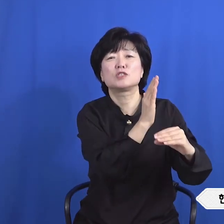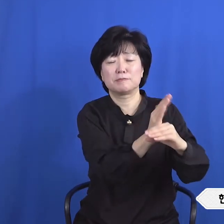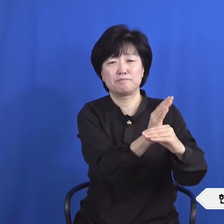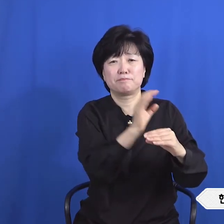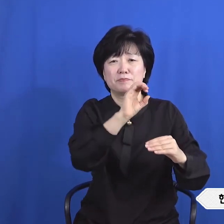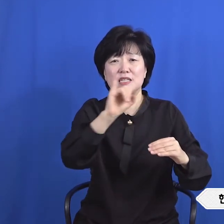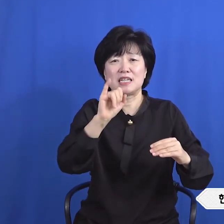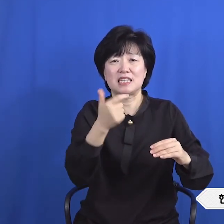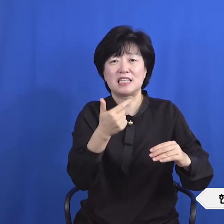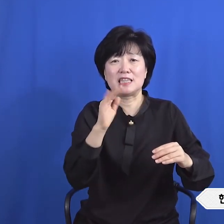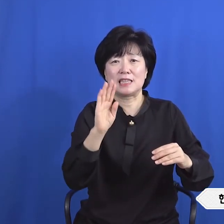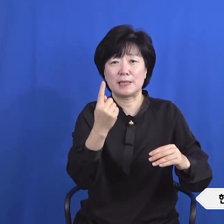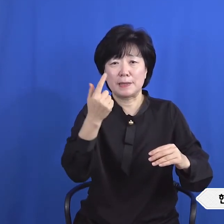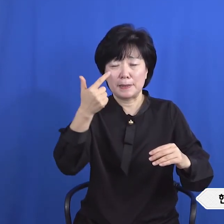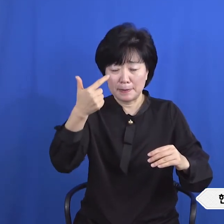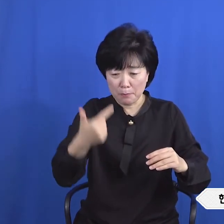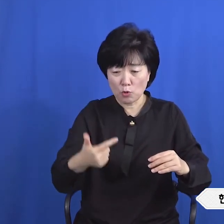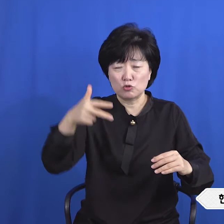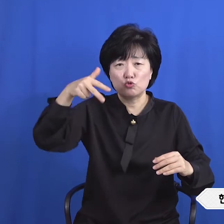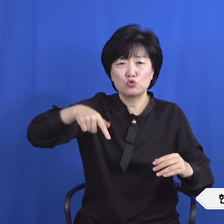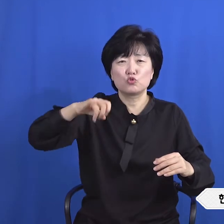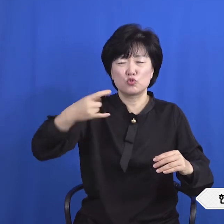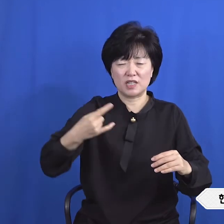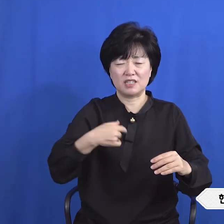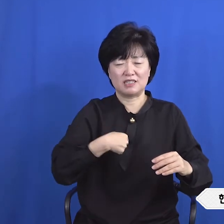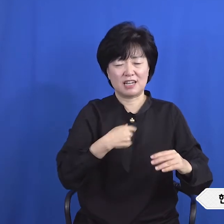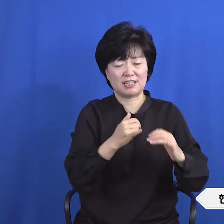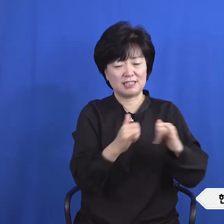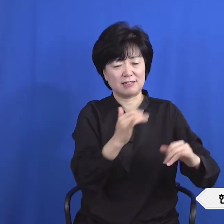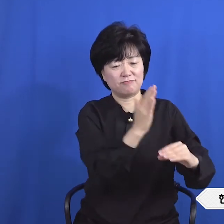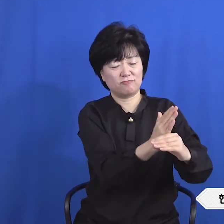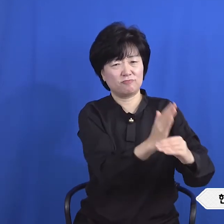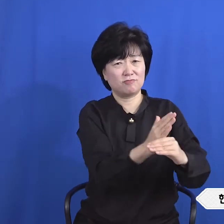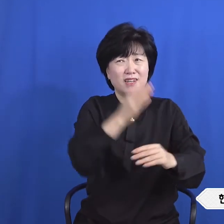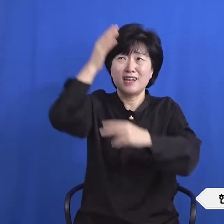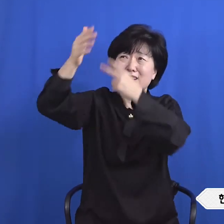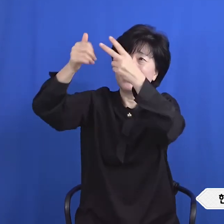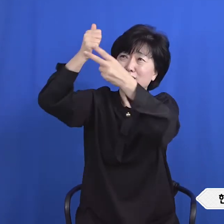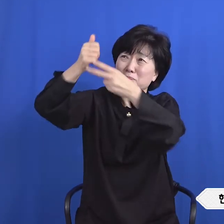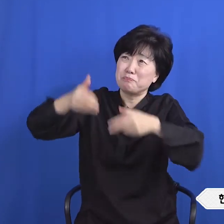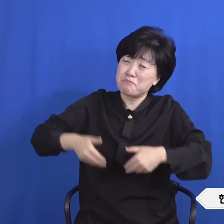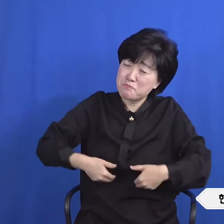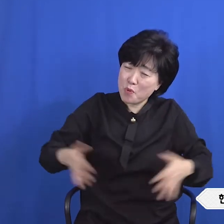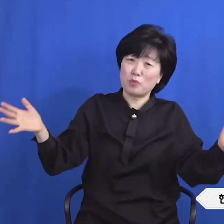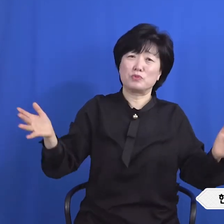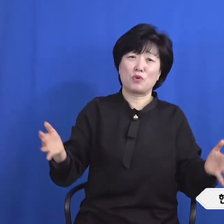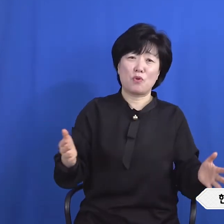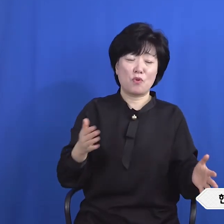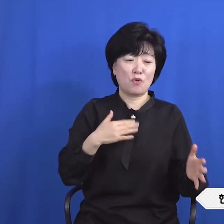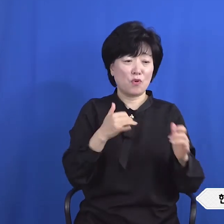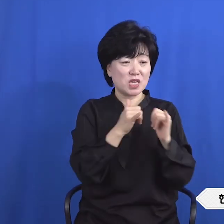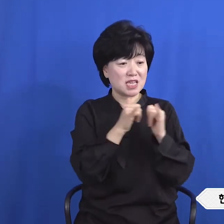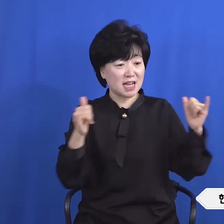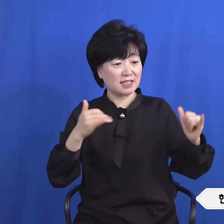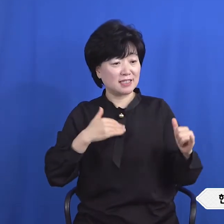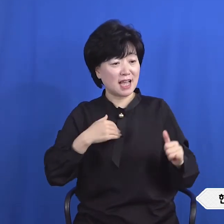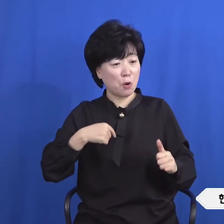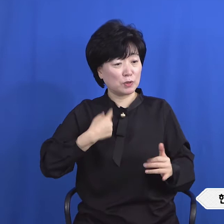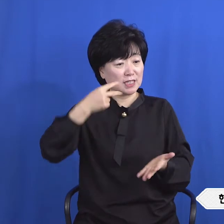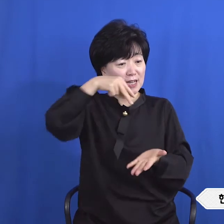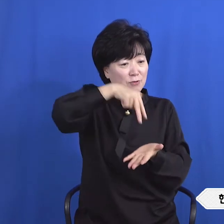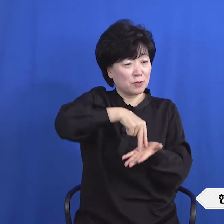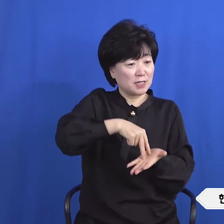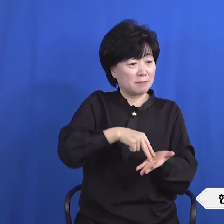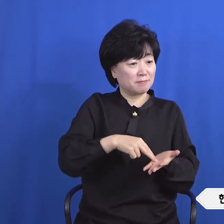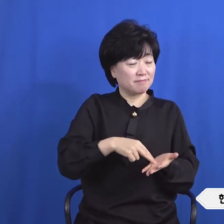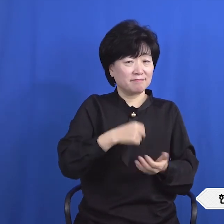전부 그런 사상 위에 기초하고 있습니다. 신이 무슨 필요가 있느냐? 인간은 얼마든지 자기 힘으로 살 수